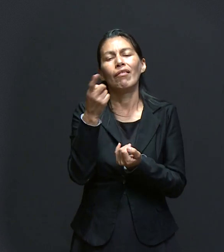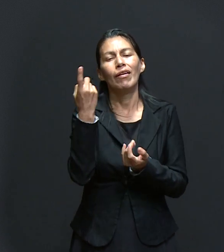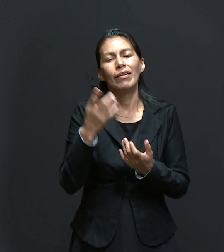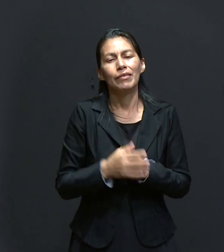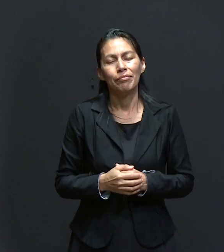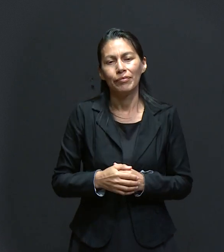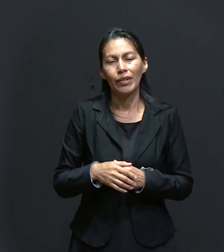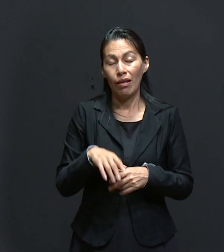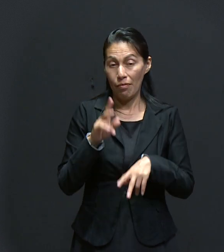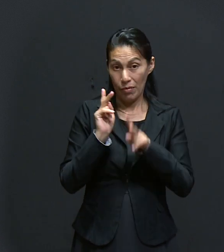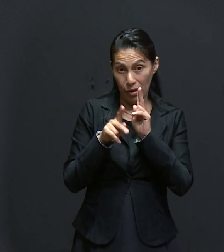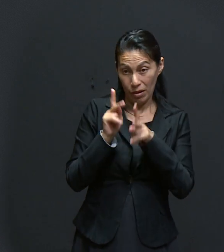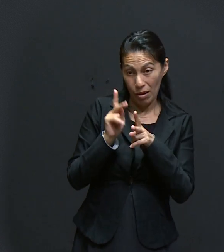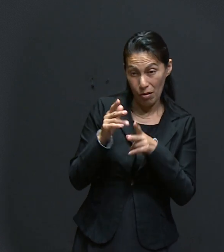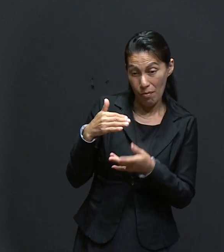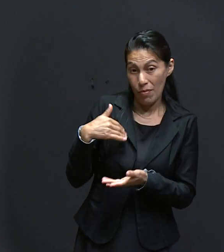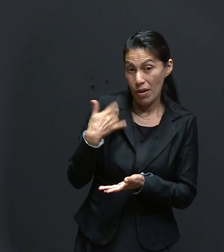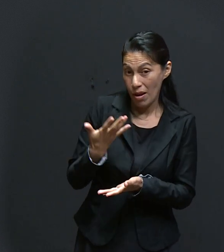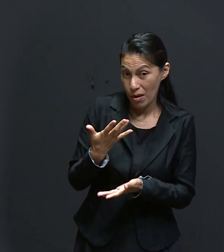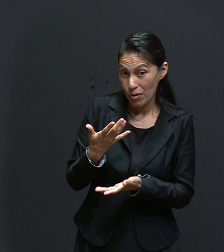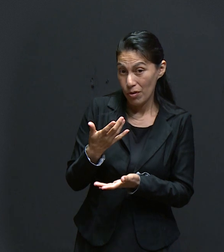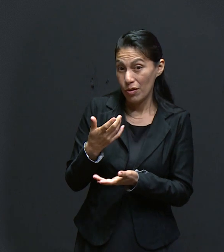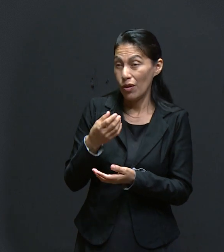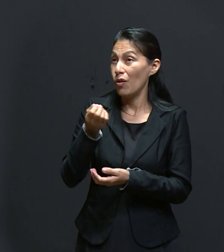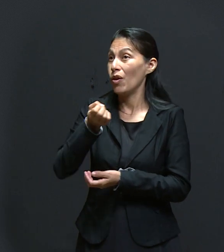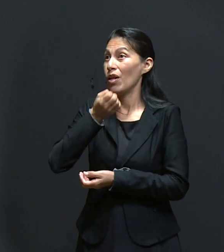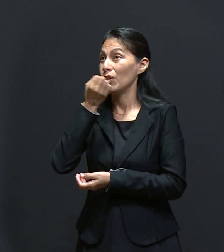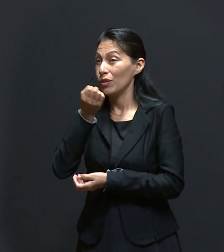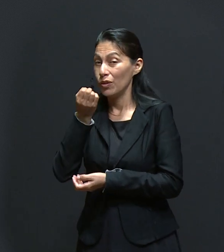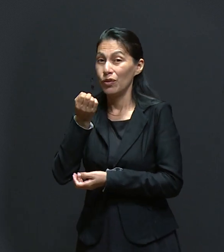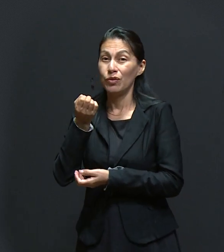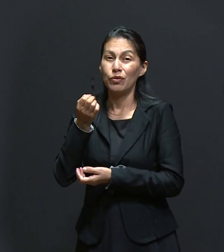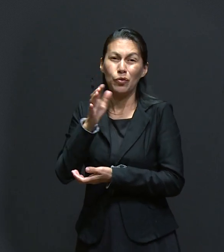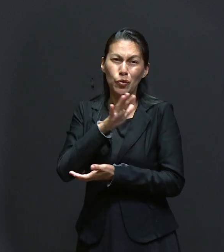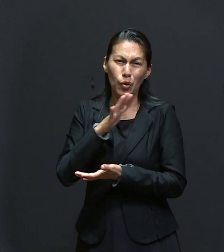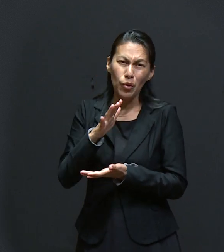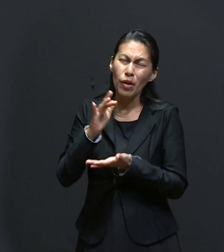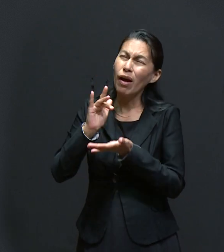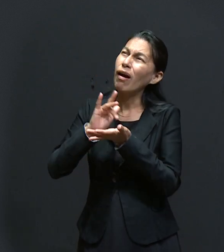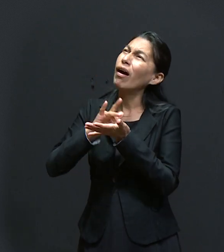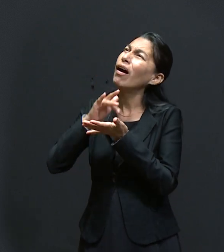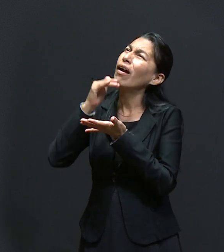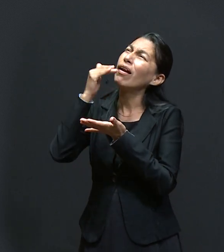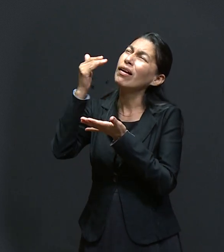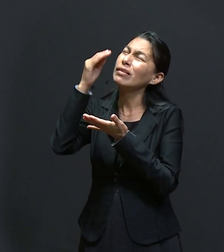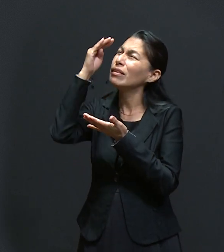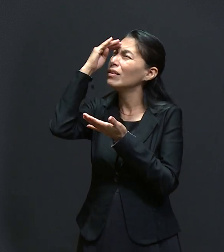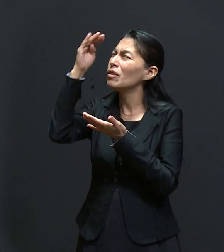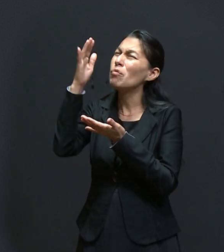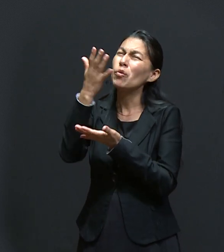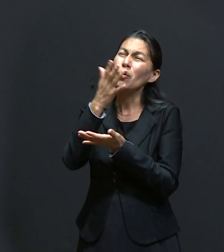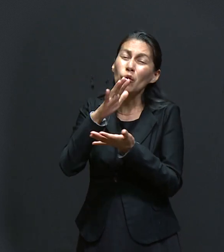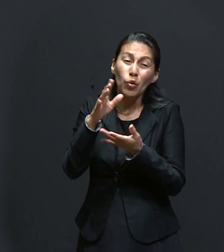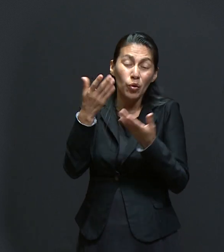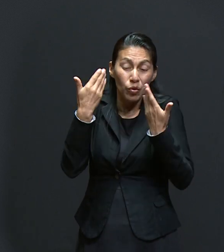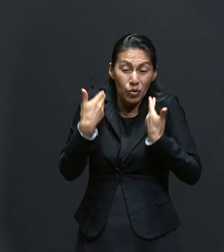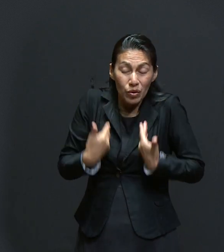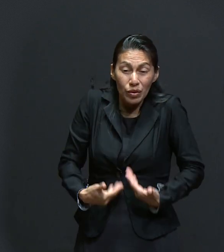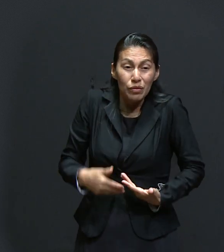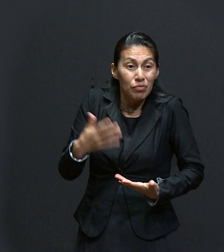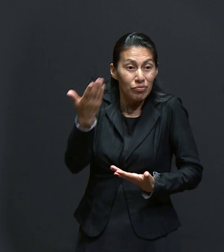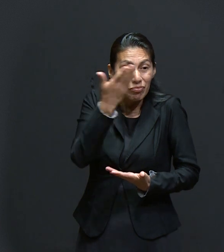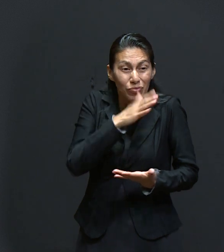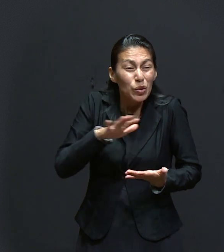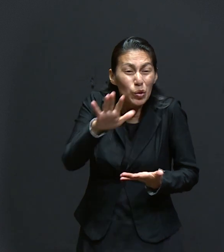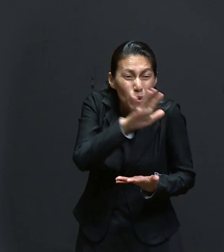primero hablando de oración y de milagros debemos ser agradecidos a dios por cotidiano que tenemos porque es